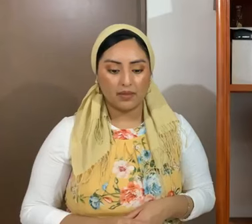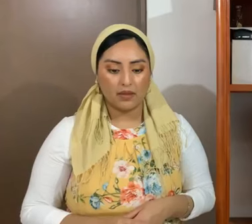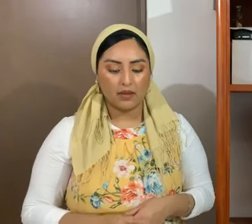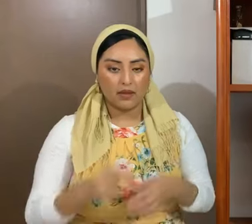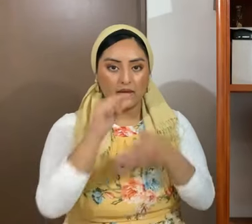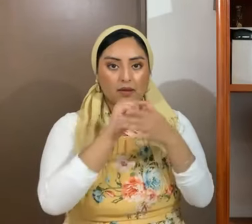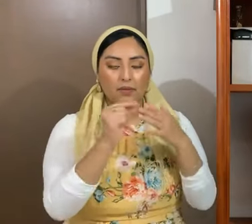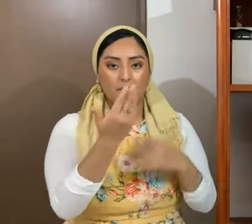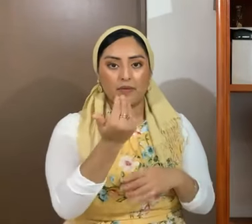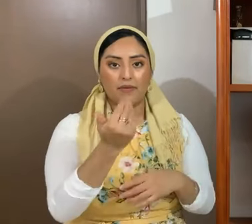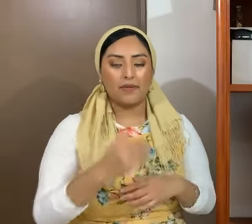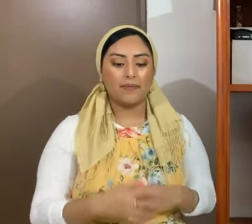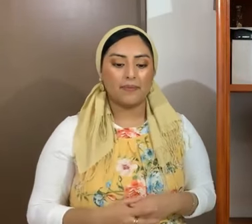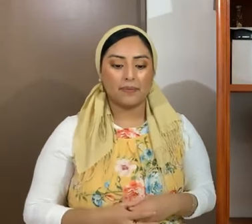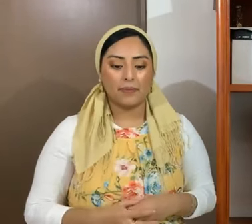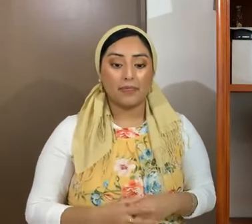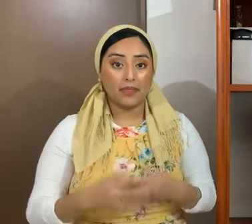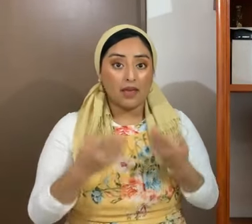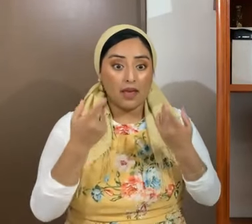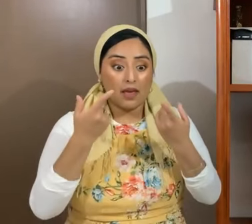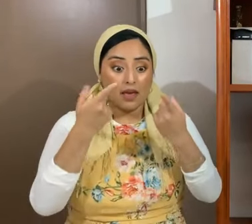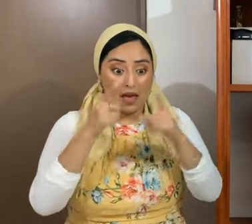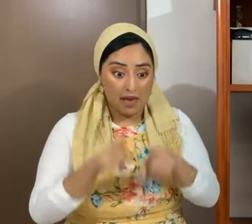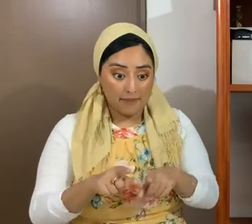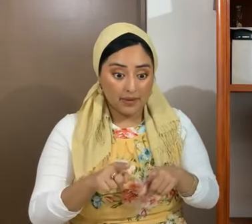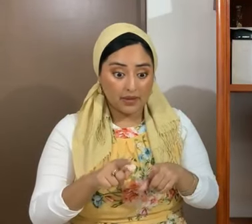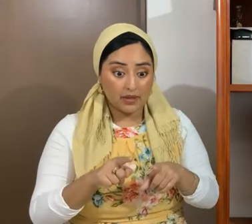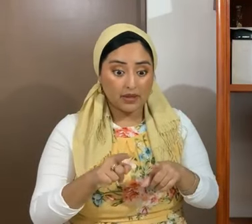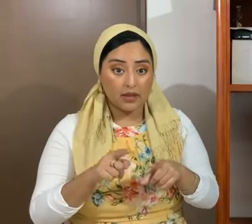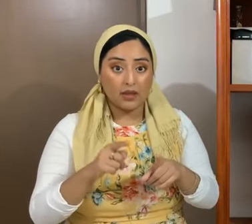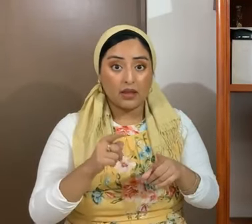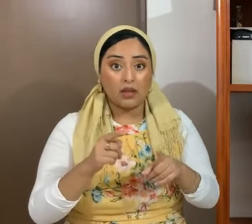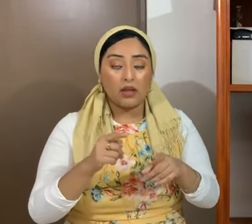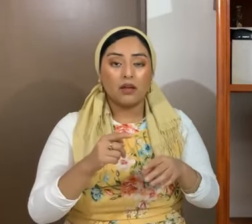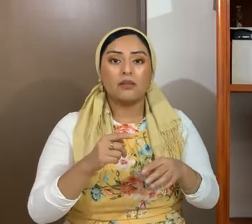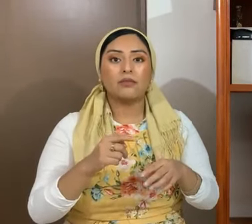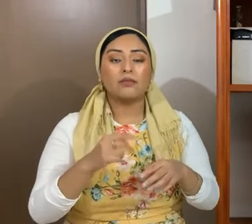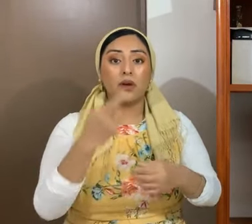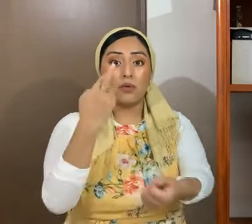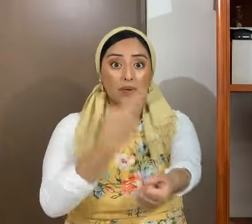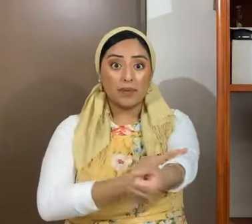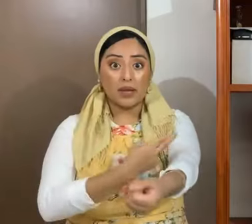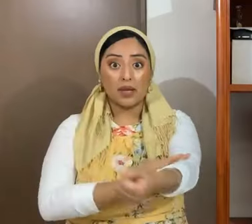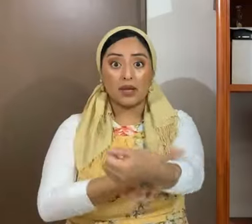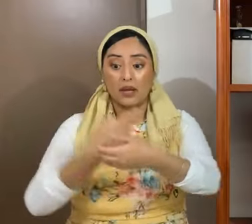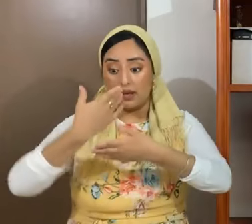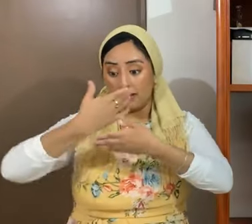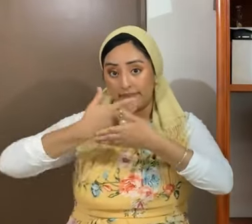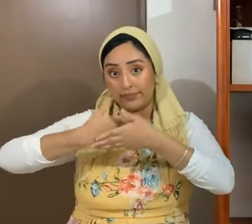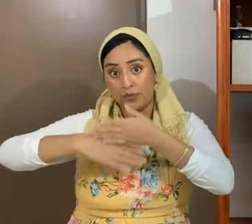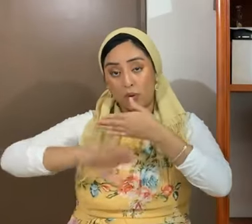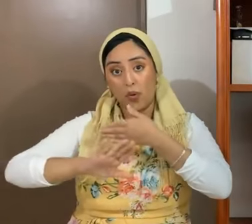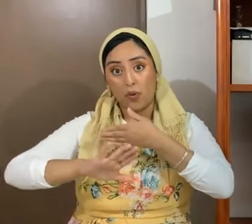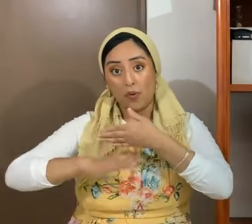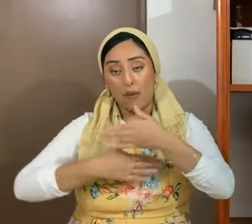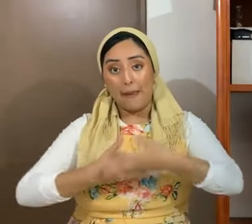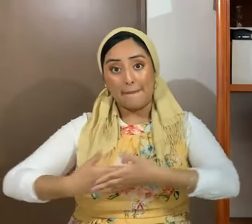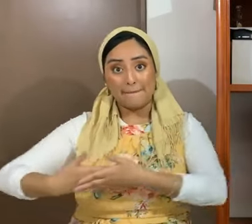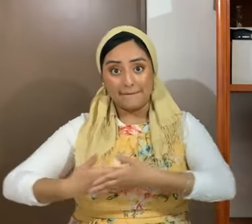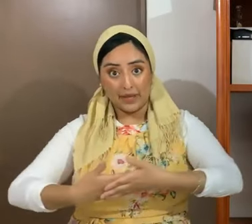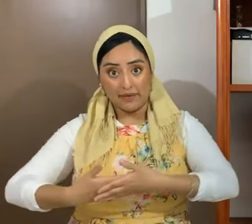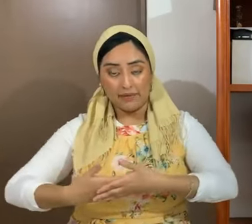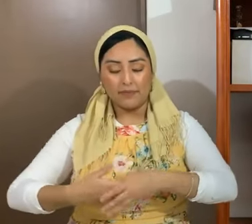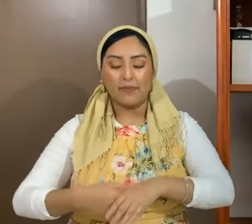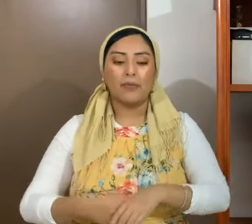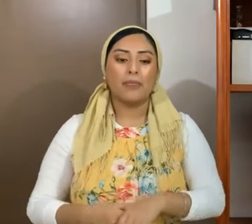empezar en el verso 15. Y aconteció que antes de acabarse de hablar, he aquí Rebeca, que había nacido de Abetuel, hijo de Milca, mujer de Nacor,